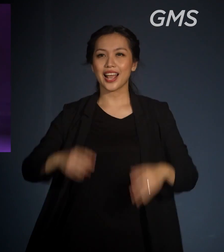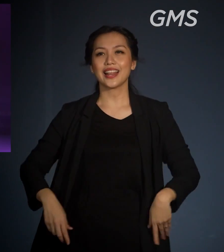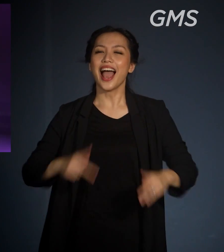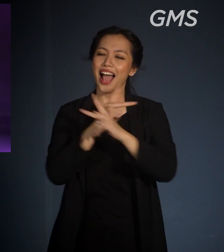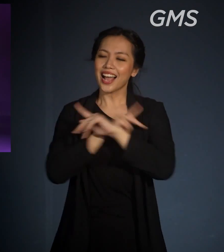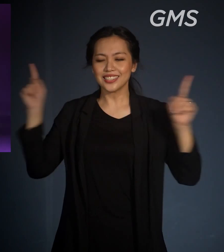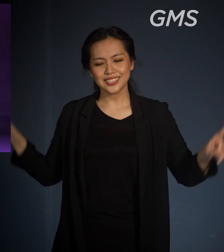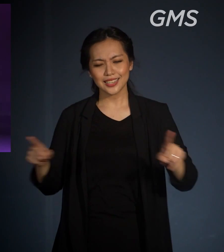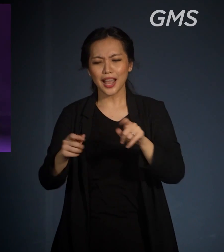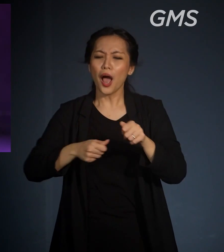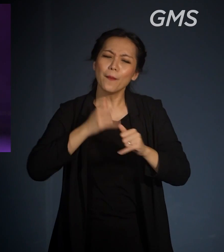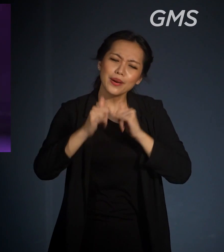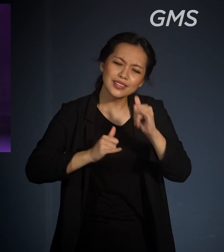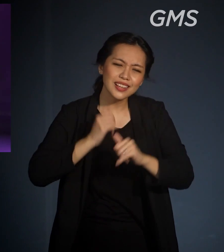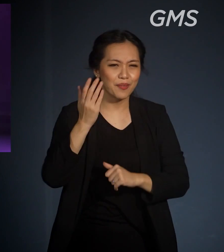menyertaimu.